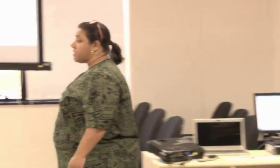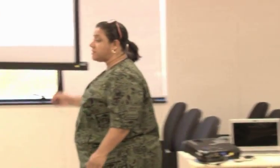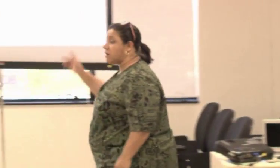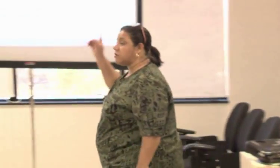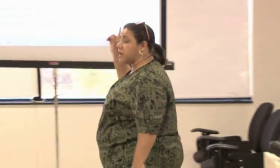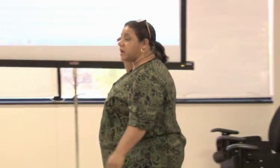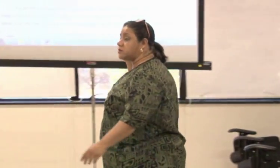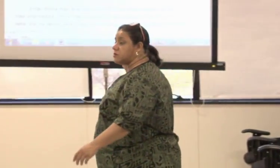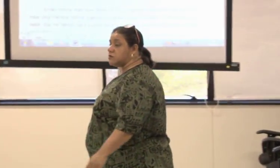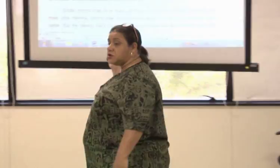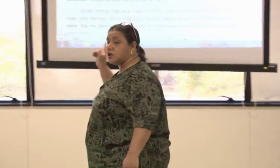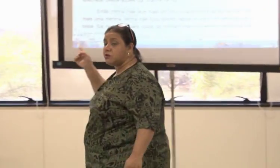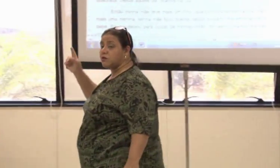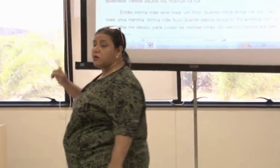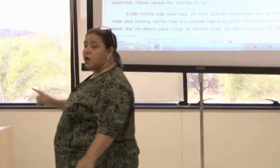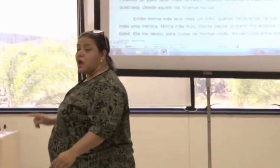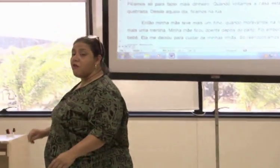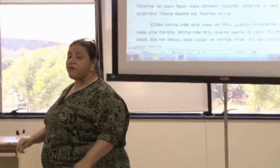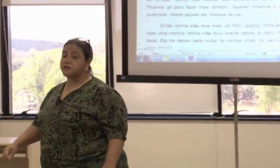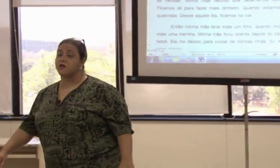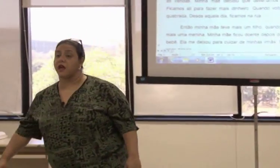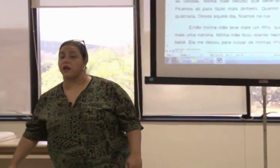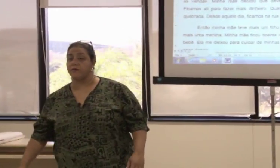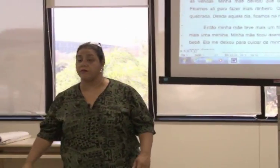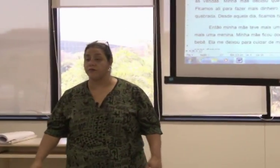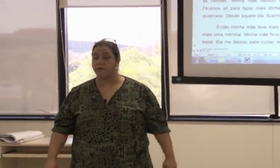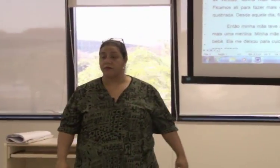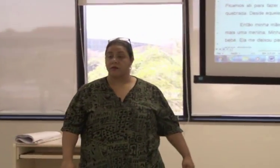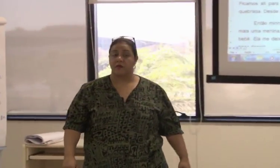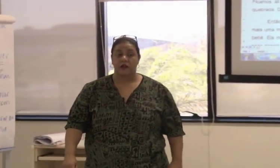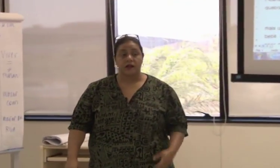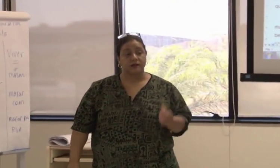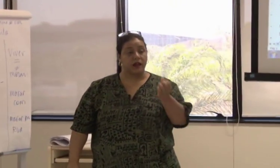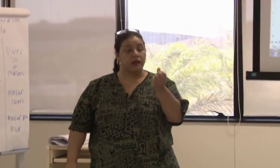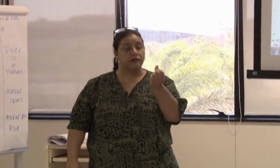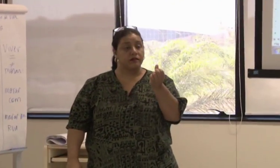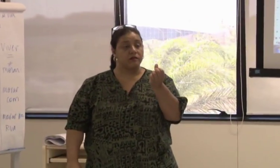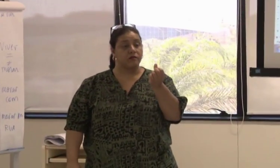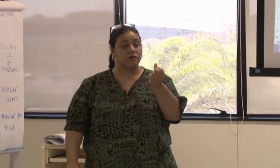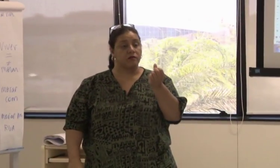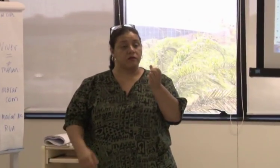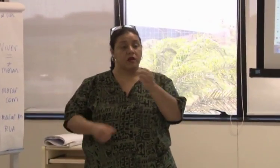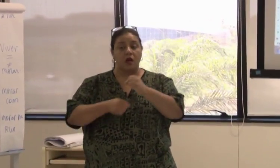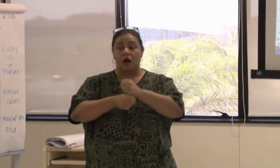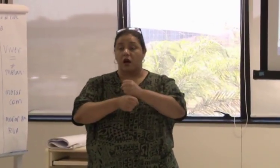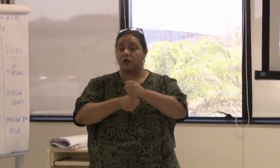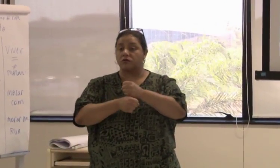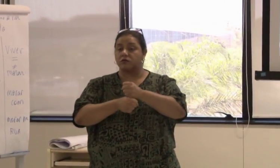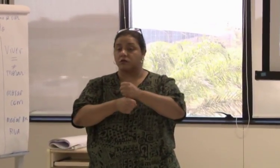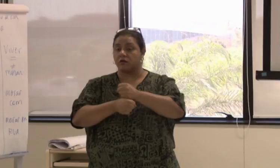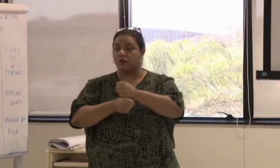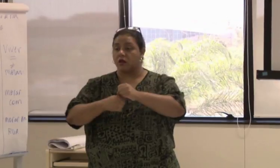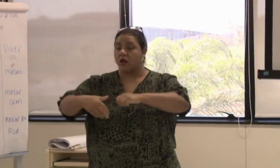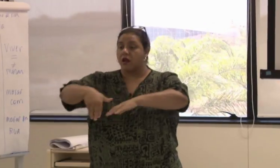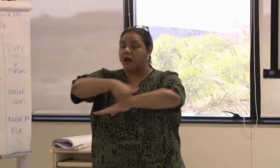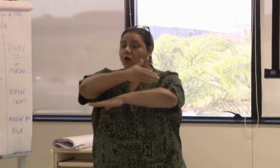pensar no texto, no título, eu vou fazer o quê? 6 anos na